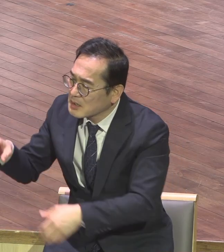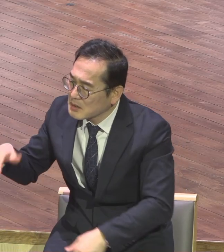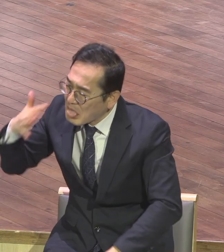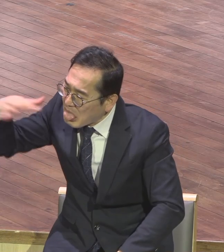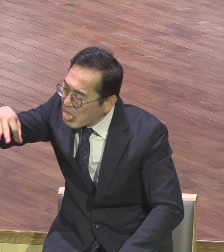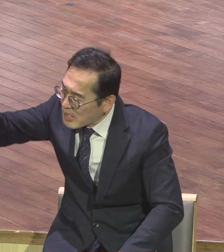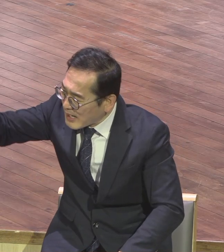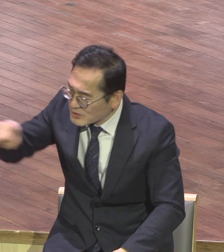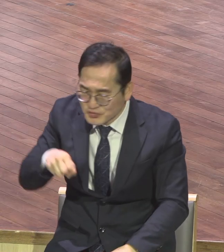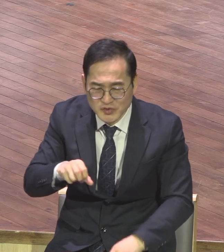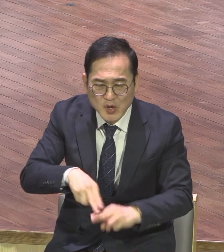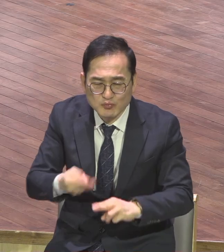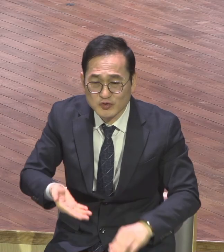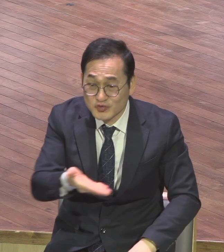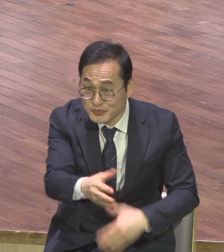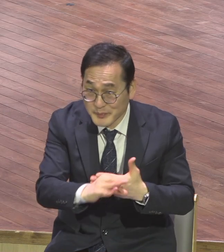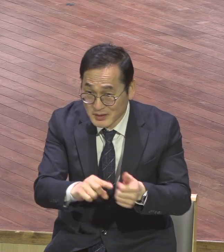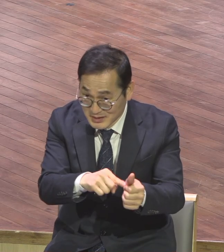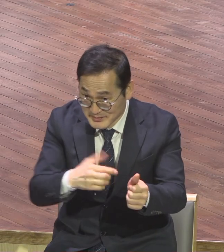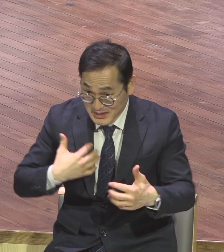있겠냐?